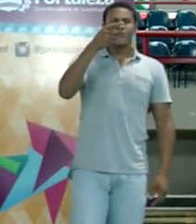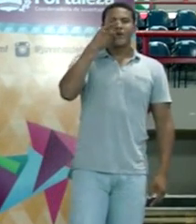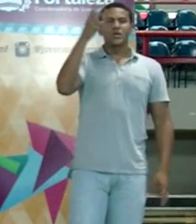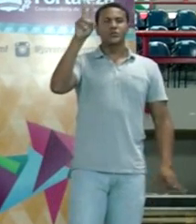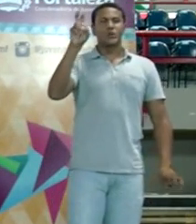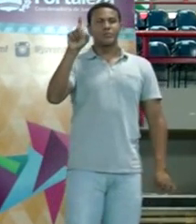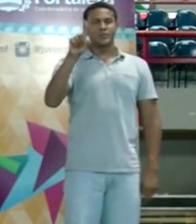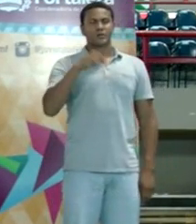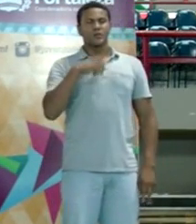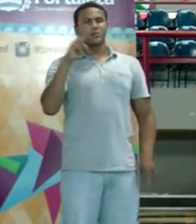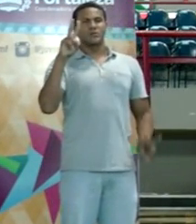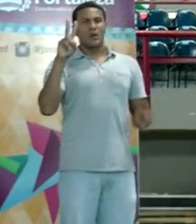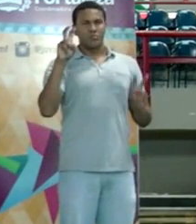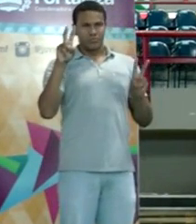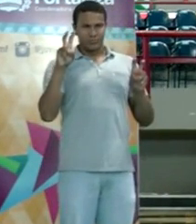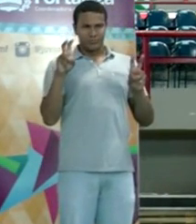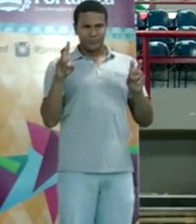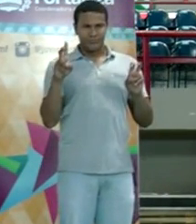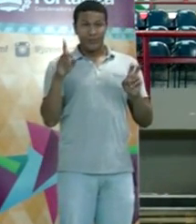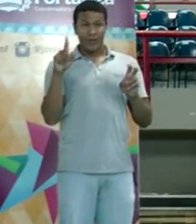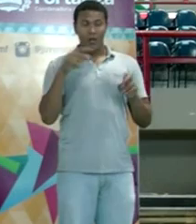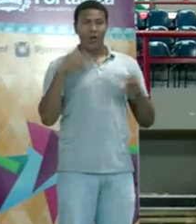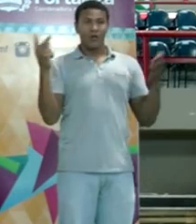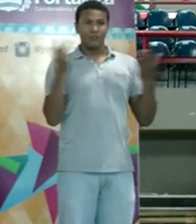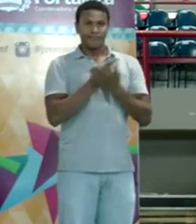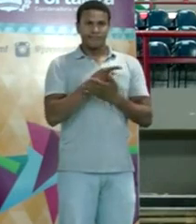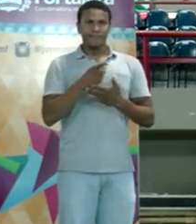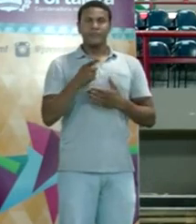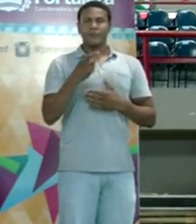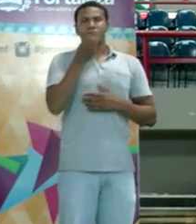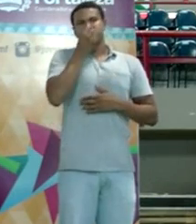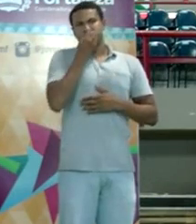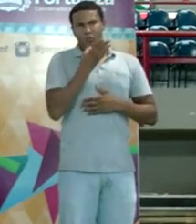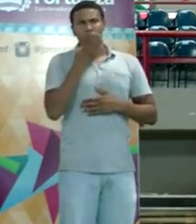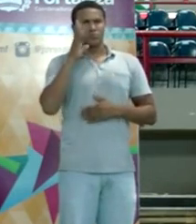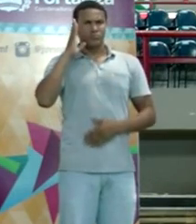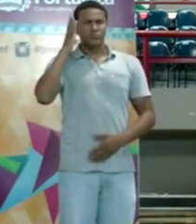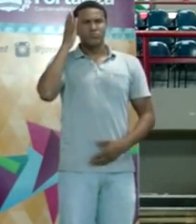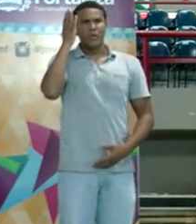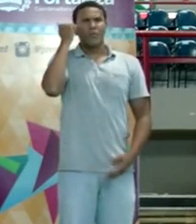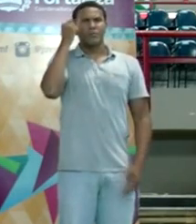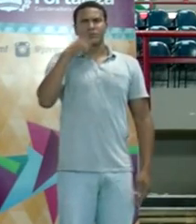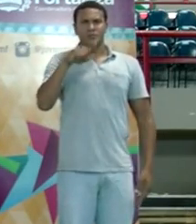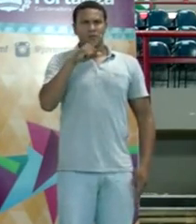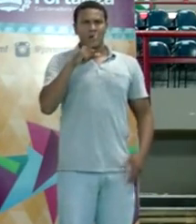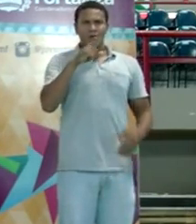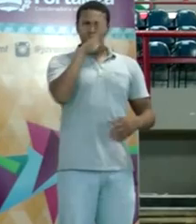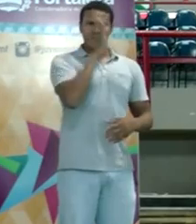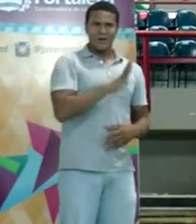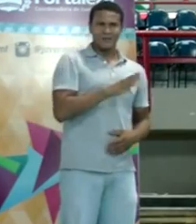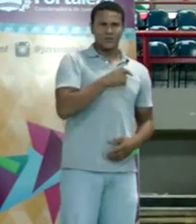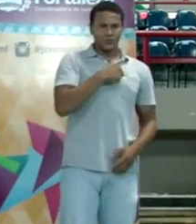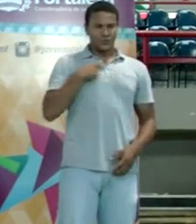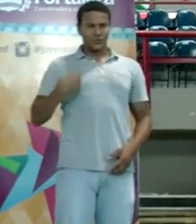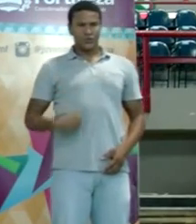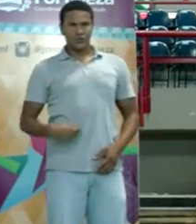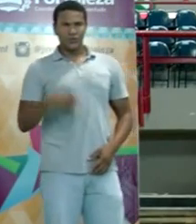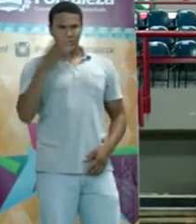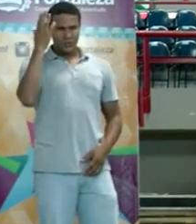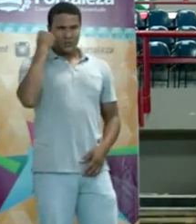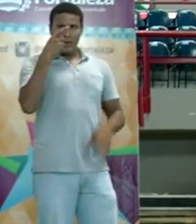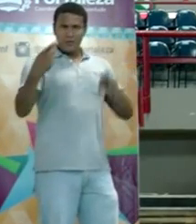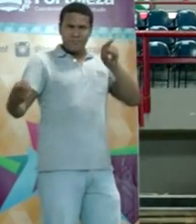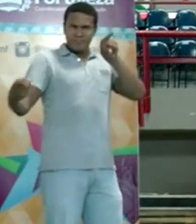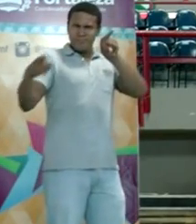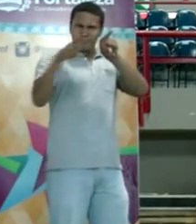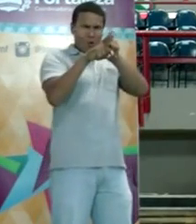que é importante você saber hoje na relação Brasil e China. Certo? Vocês sabem que a China se tornou o nosso maior